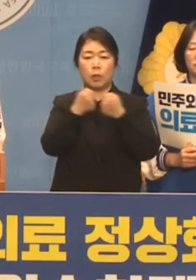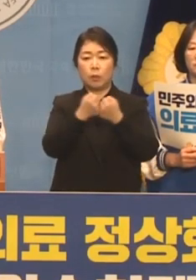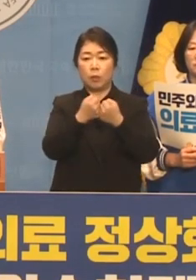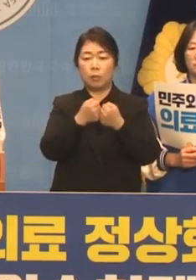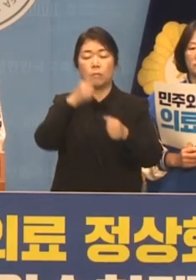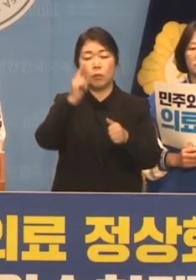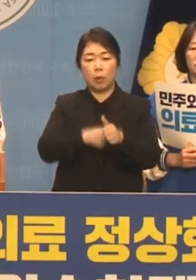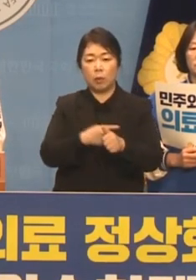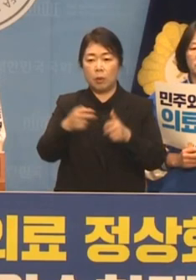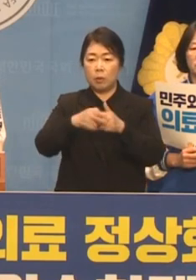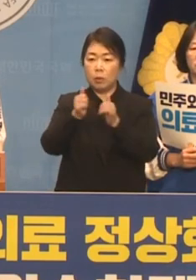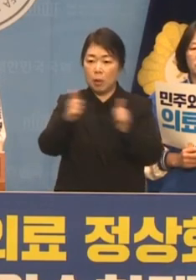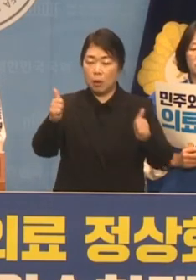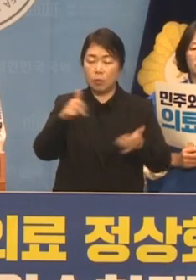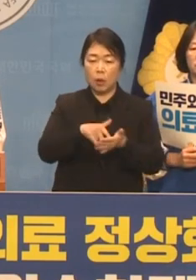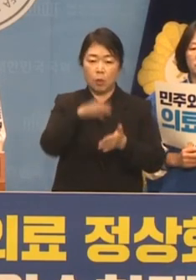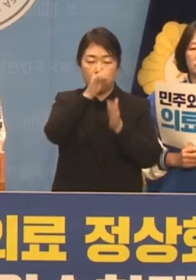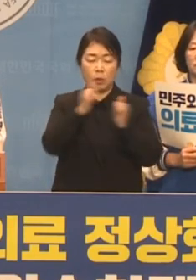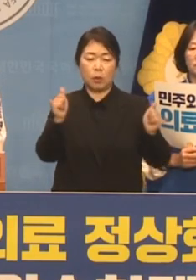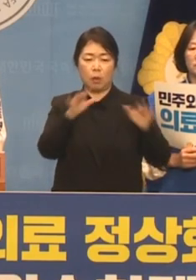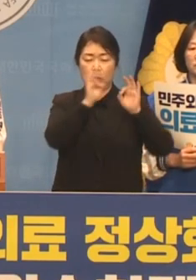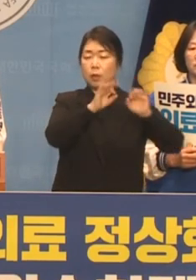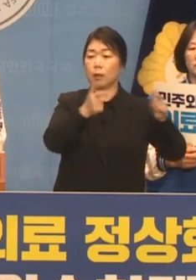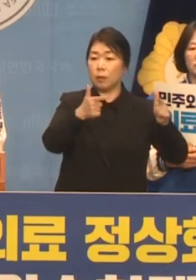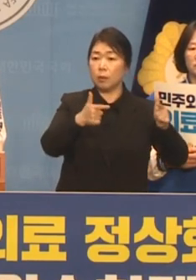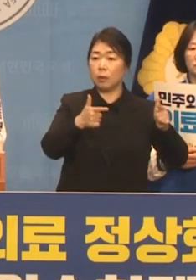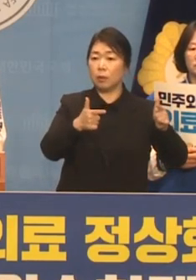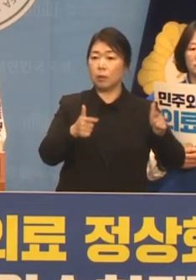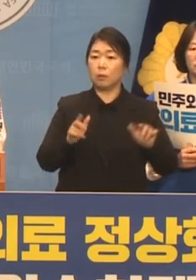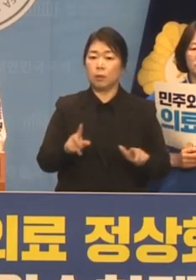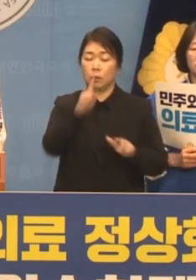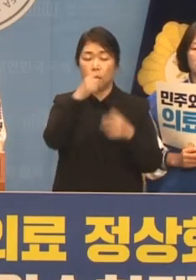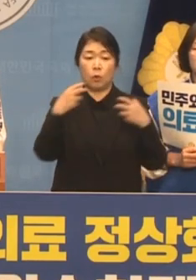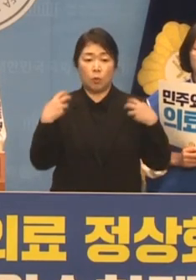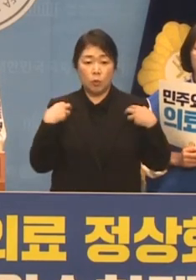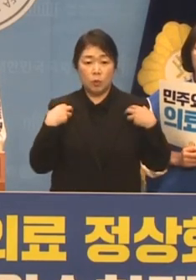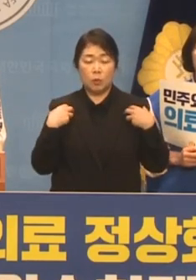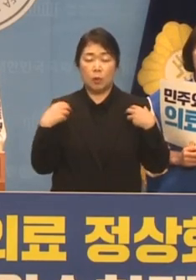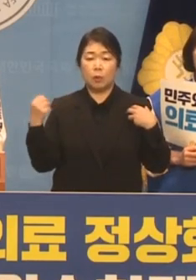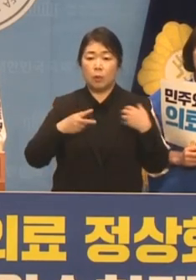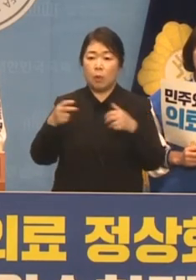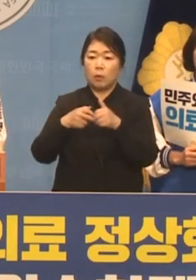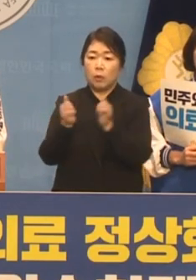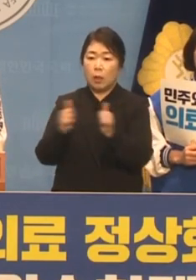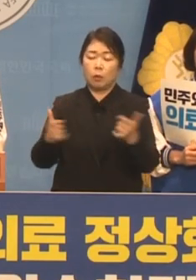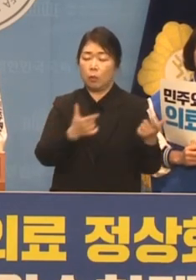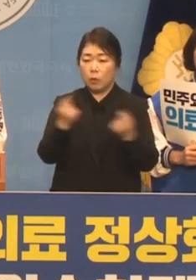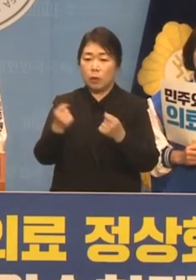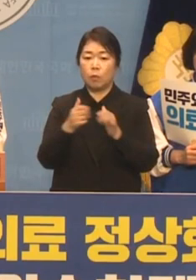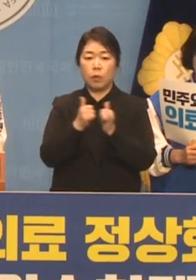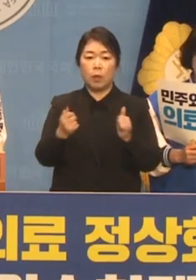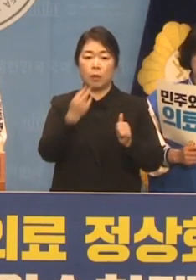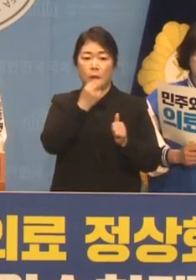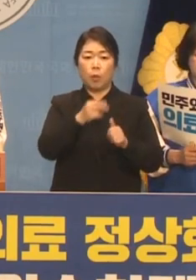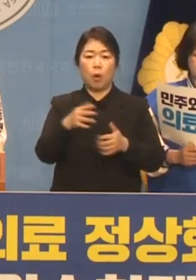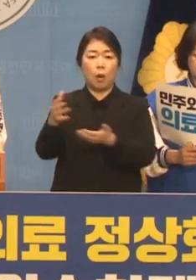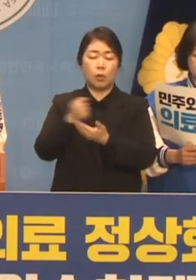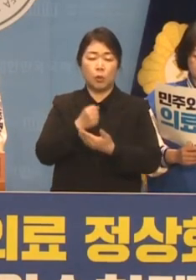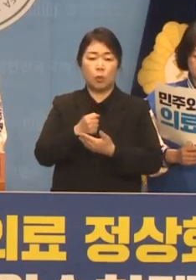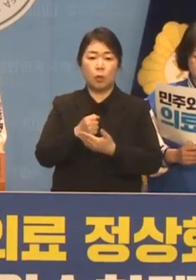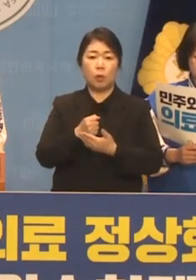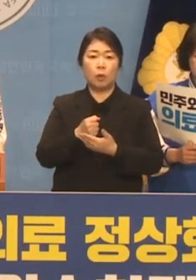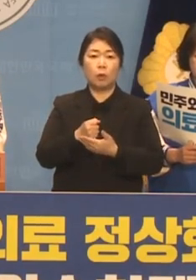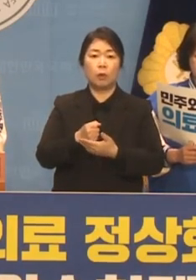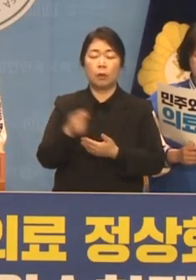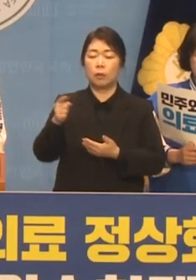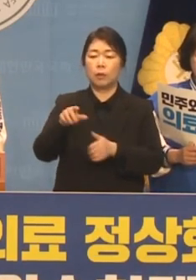있습니다 정부와 의사들 모두 국민의 생명과 건강권을 최우선해 두고 조건 없는 대화에